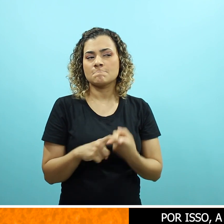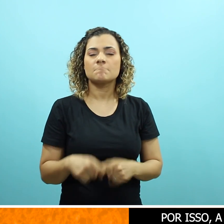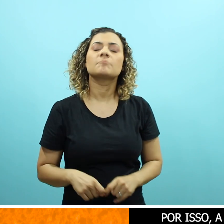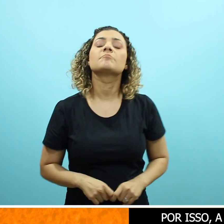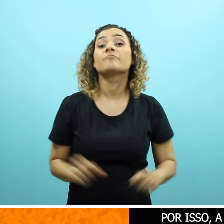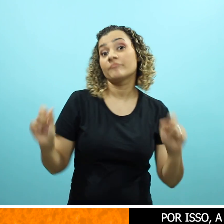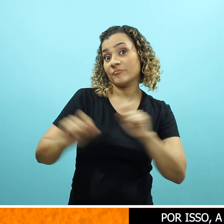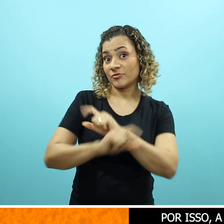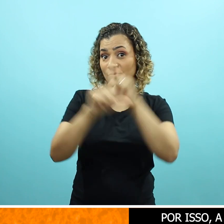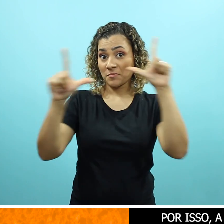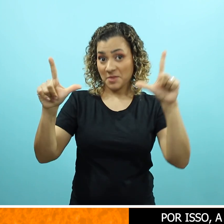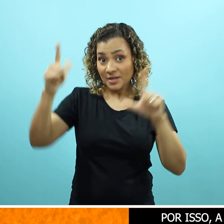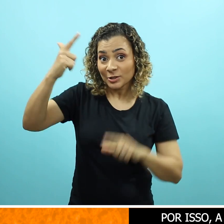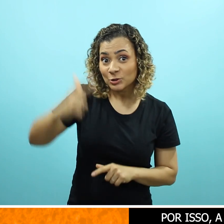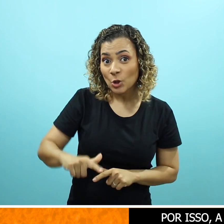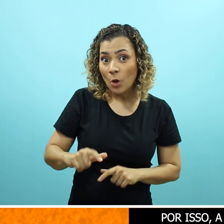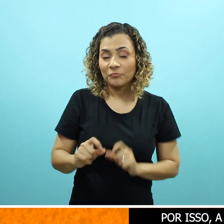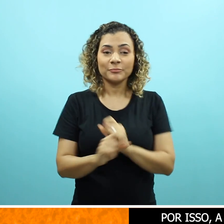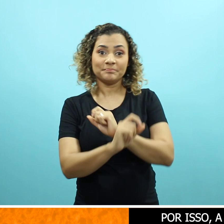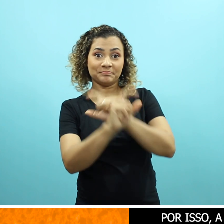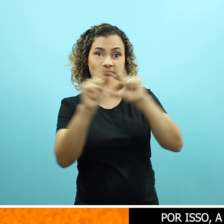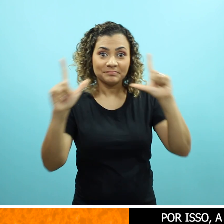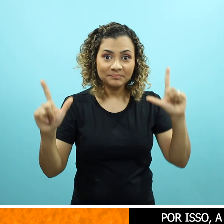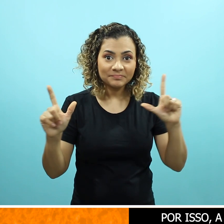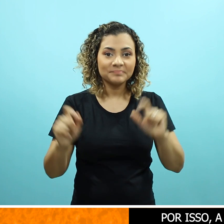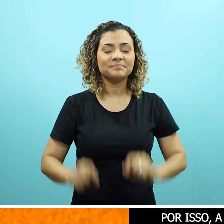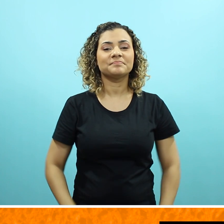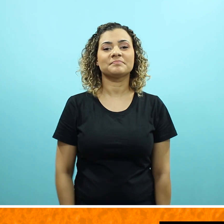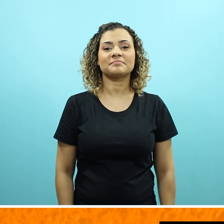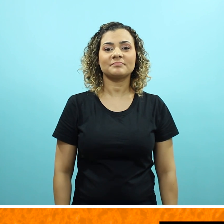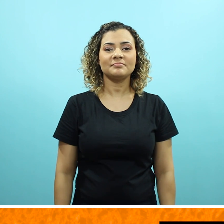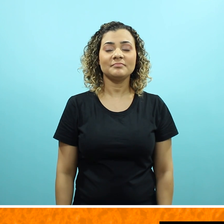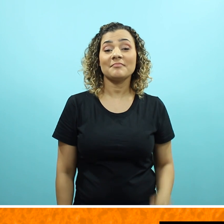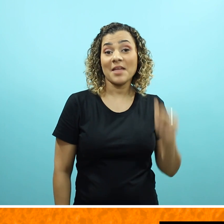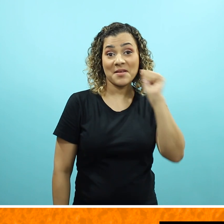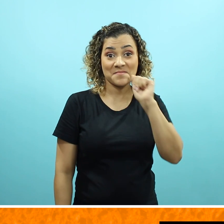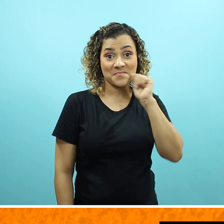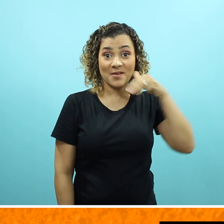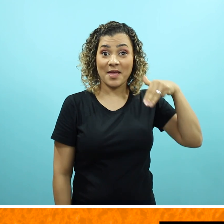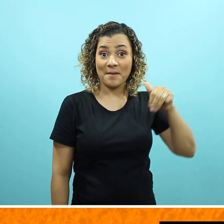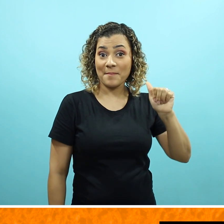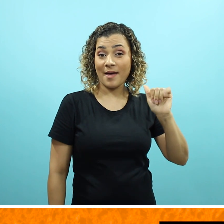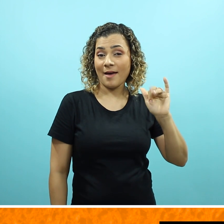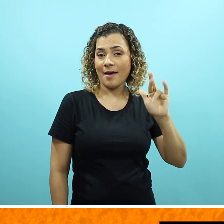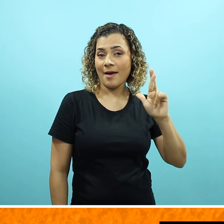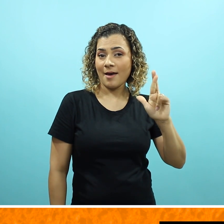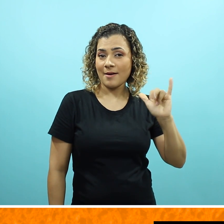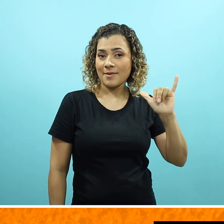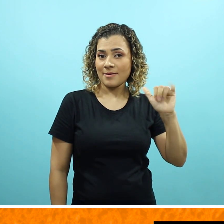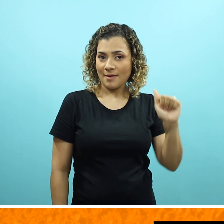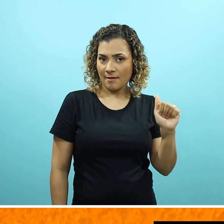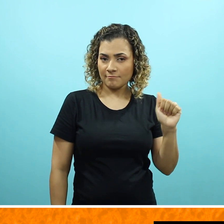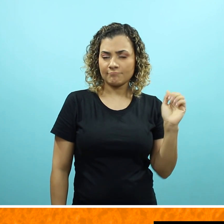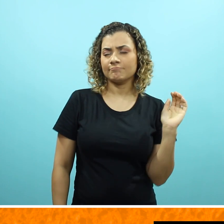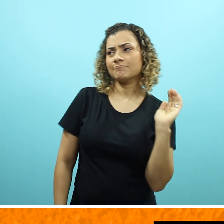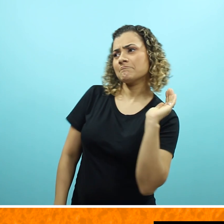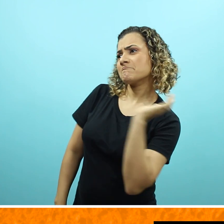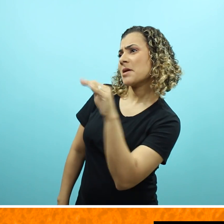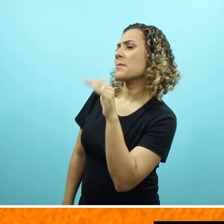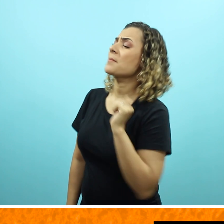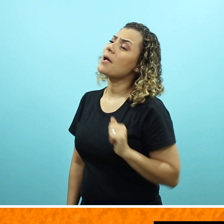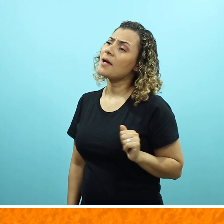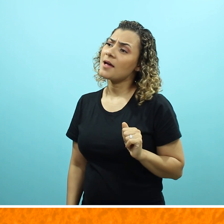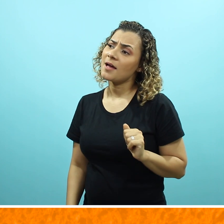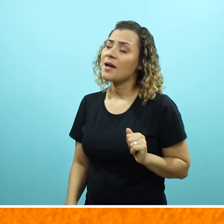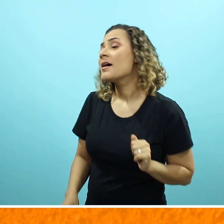Por isso, a mulher decidiu dar-lhe uma lição. E no dia seguinte, Dona